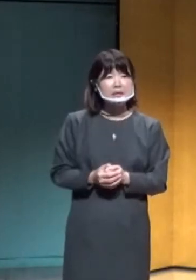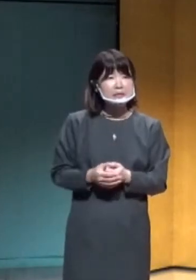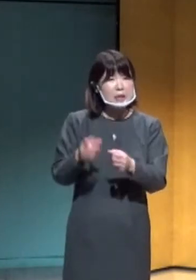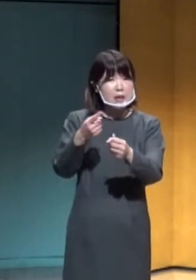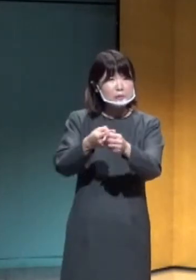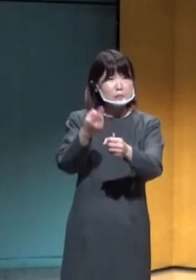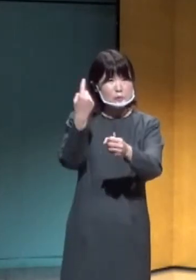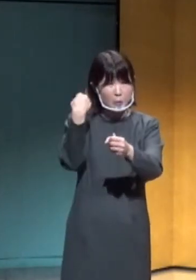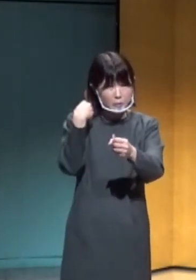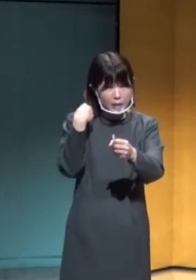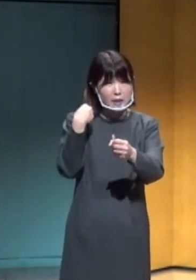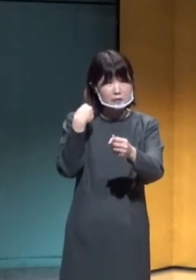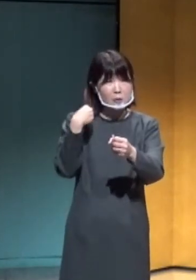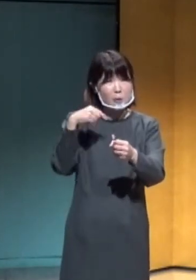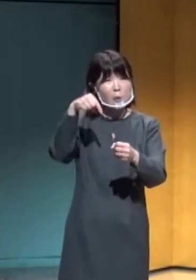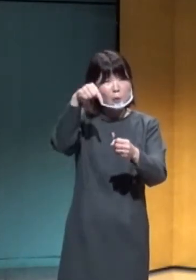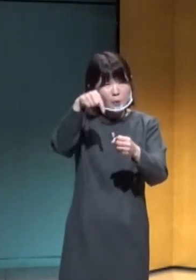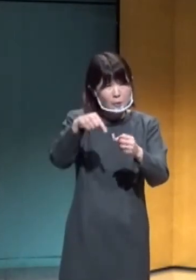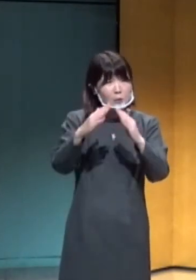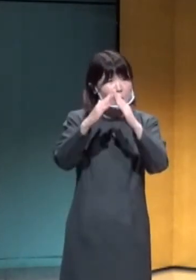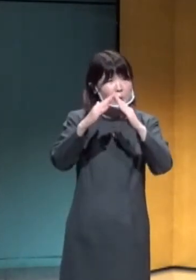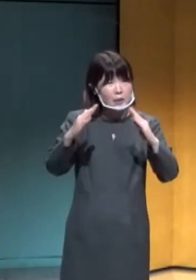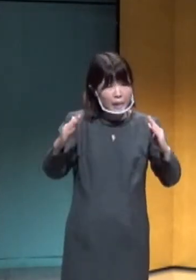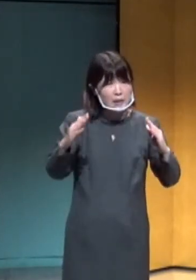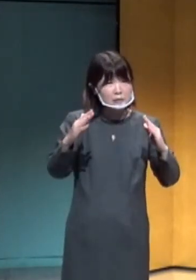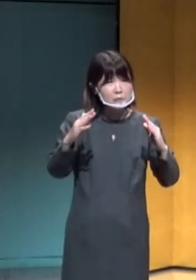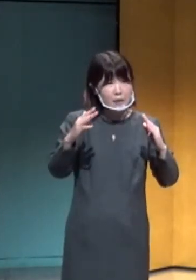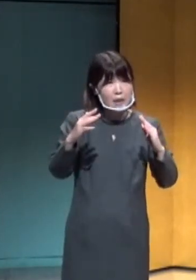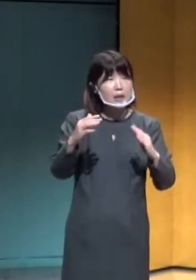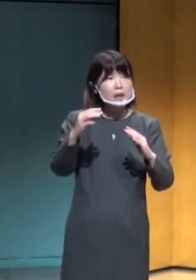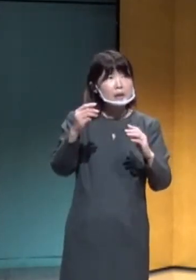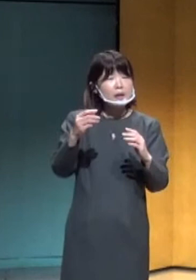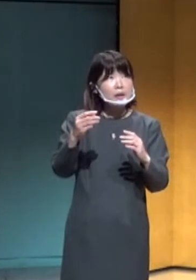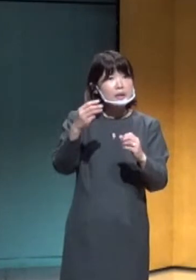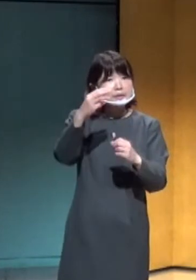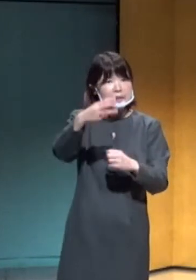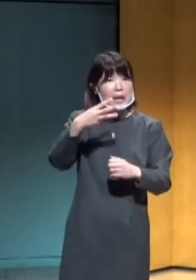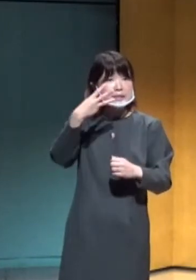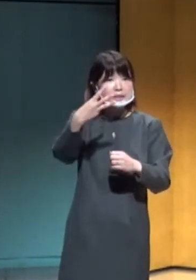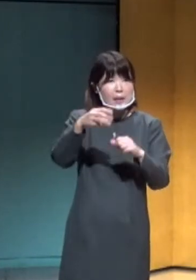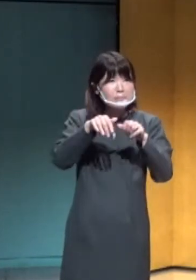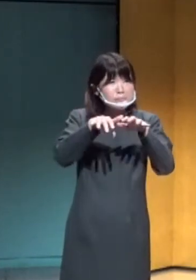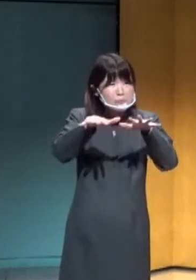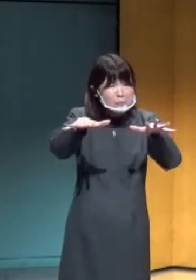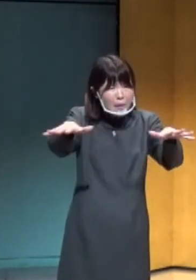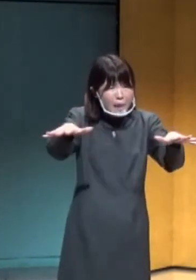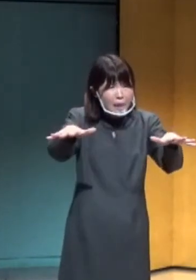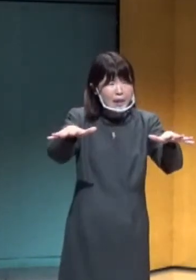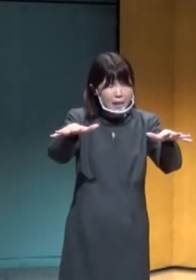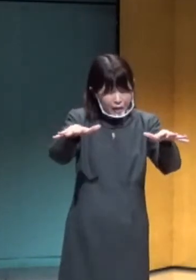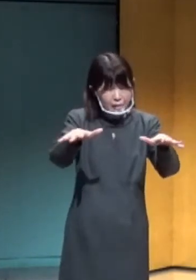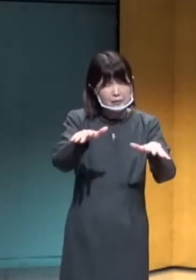し交換会はちょうど第3波の感染拡大の時期と重なりまして、